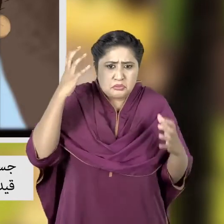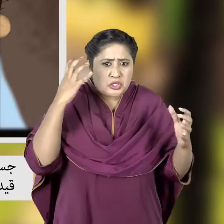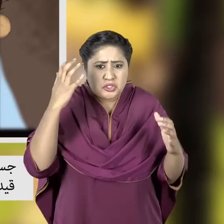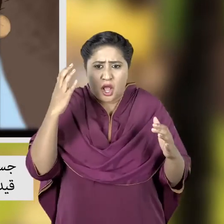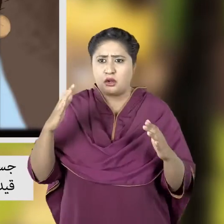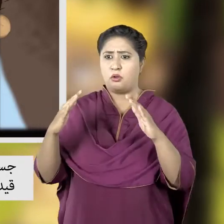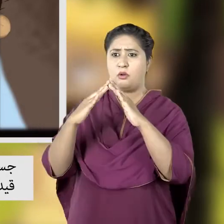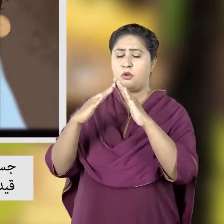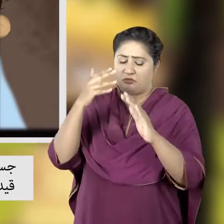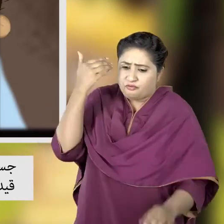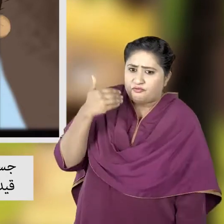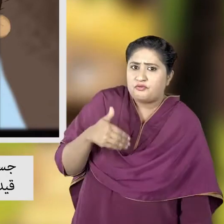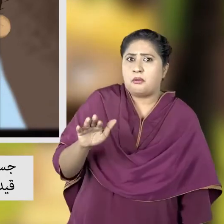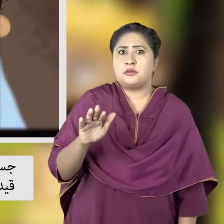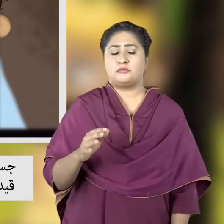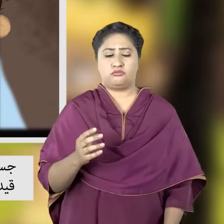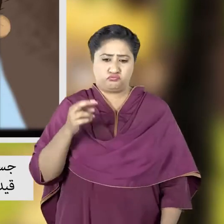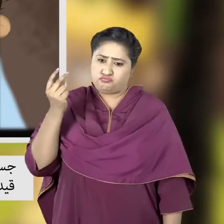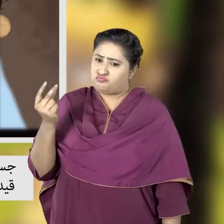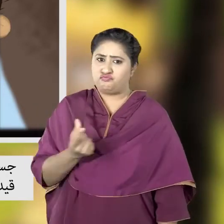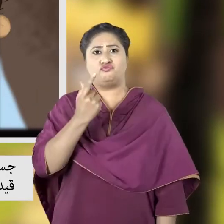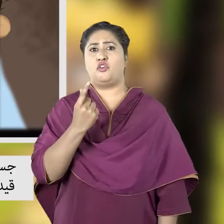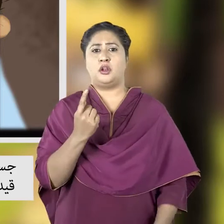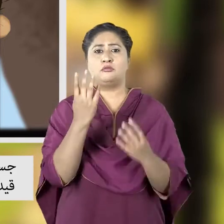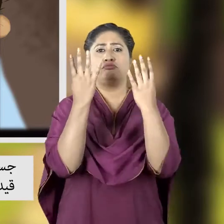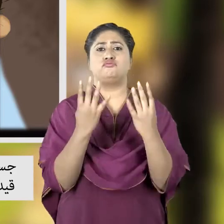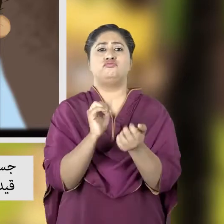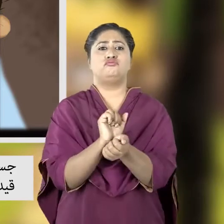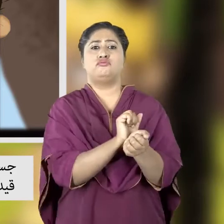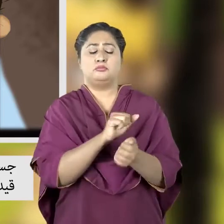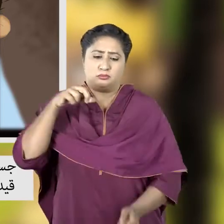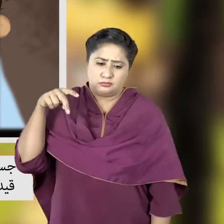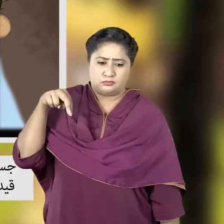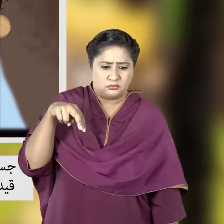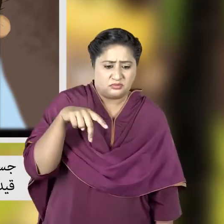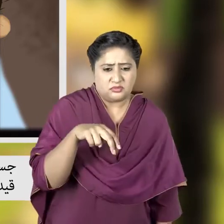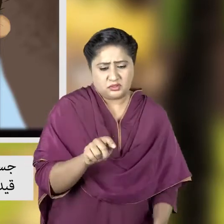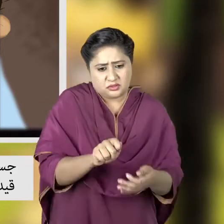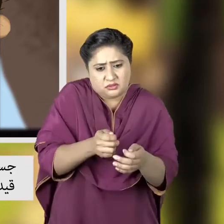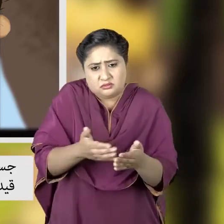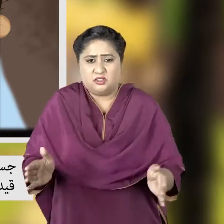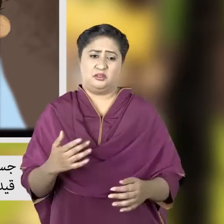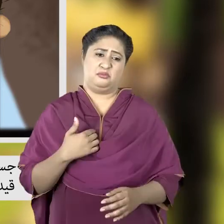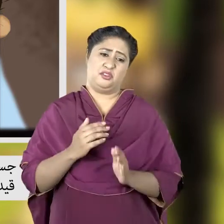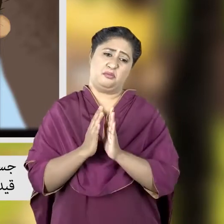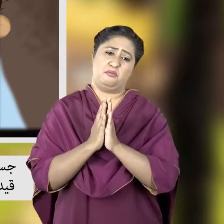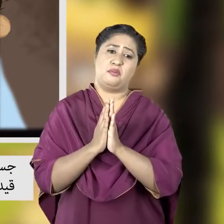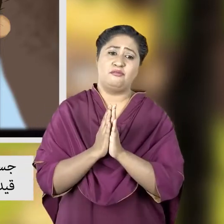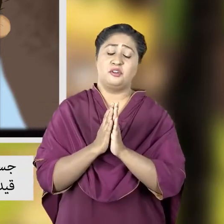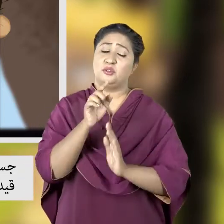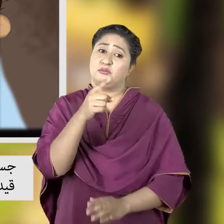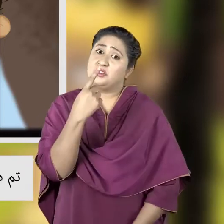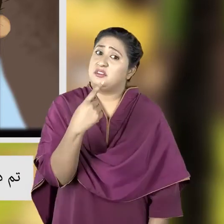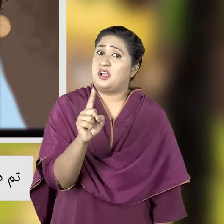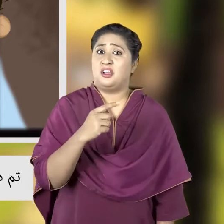جیسے ہی وہ محل واپس پہنچا بادشاہ سیدھے قید خانے گیا اور طبیب سے مافی مانگی